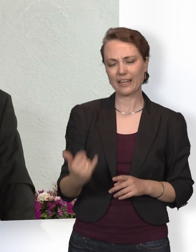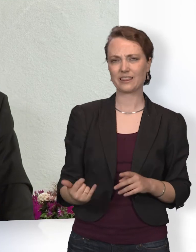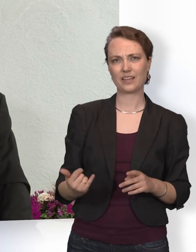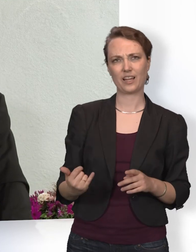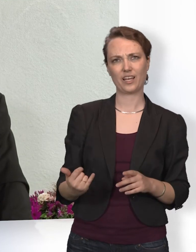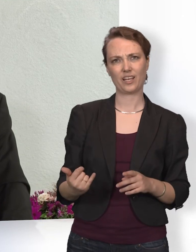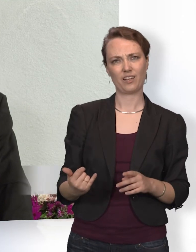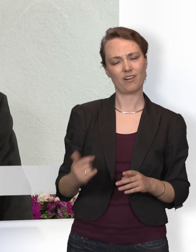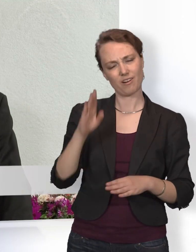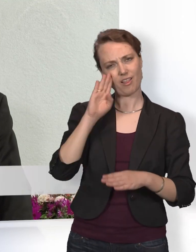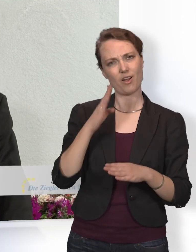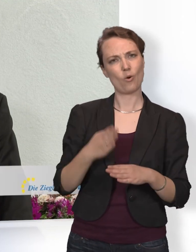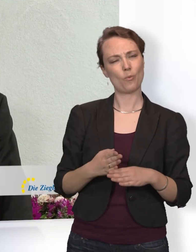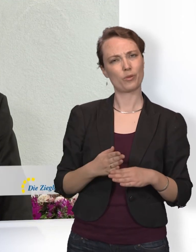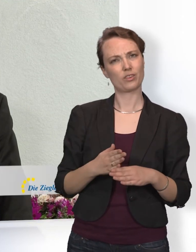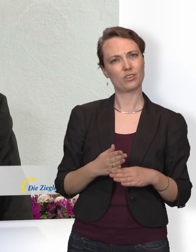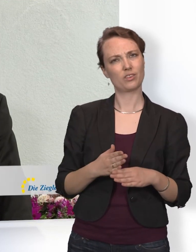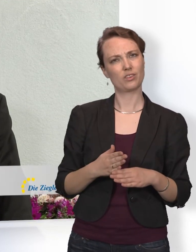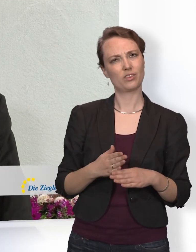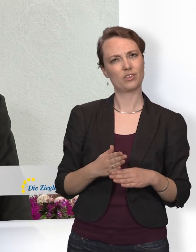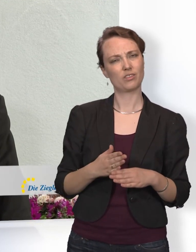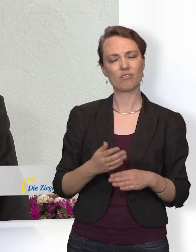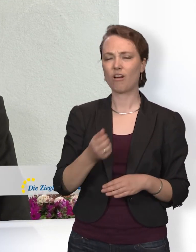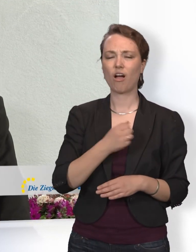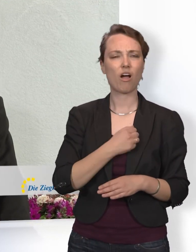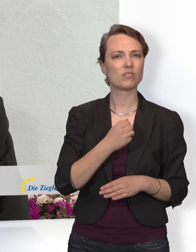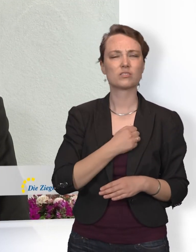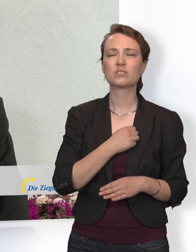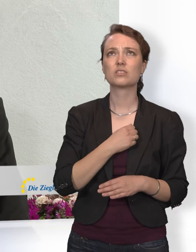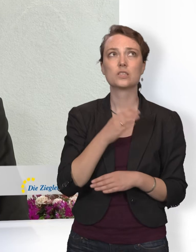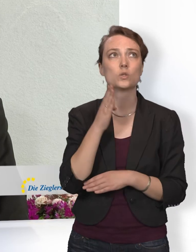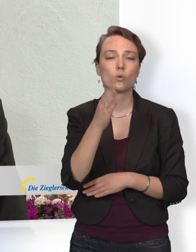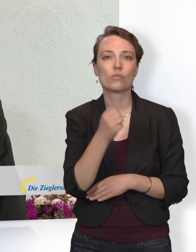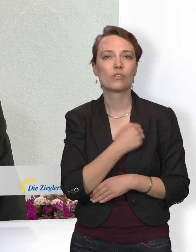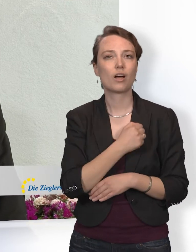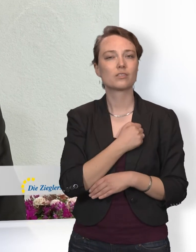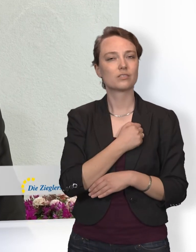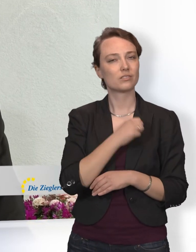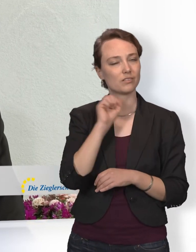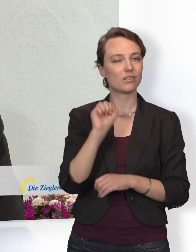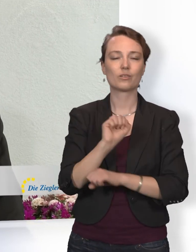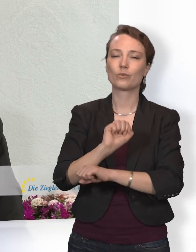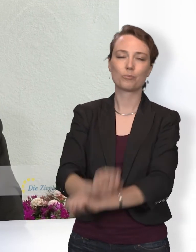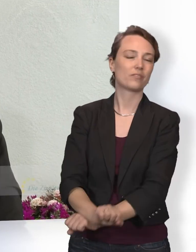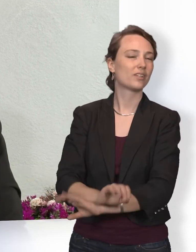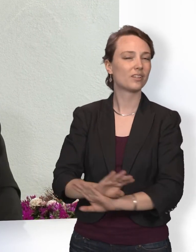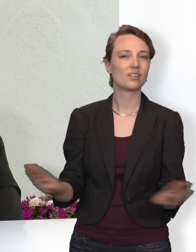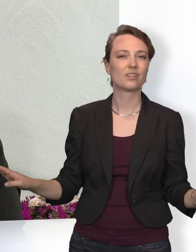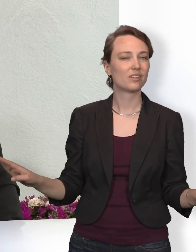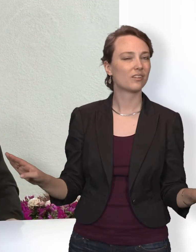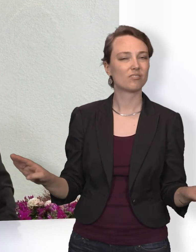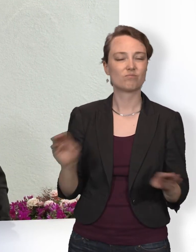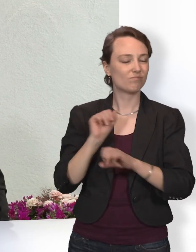kindischen Glauben, müsste alle Angst vor der Zukunft überwunden sein. Die